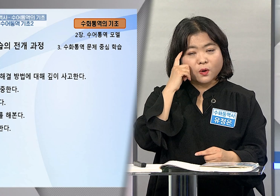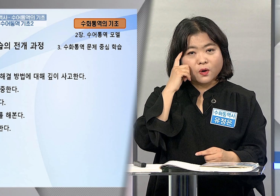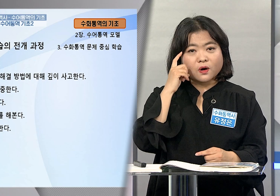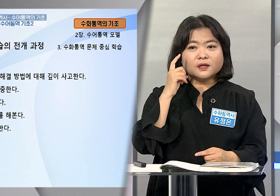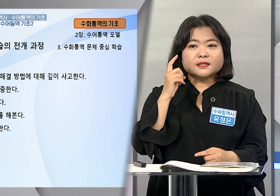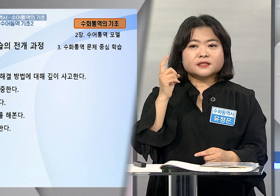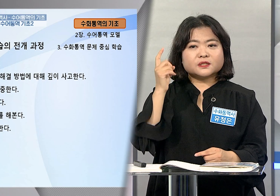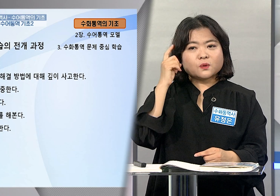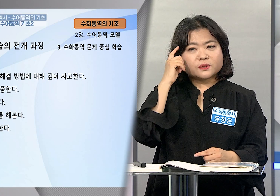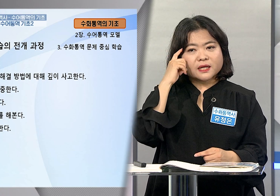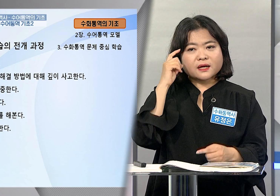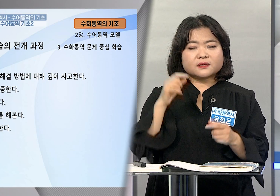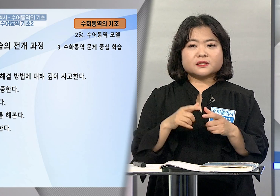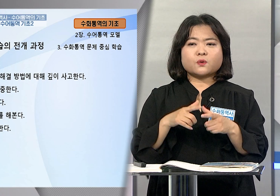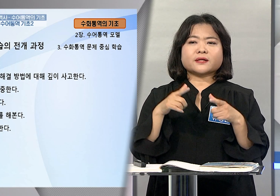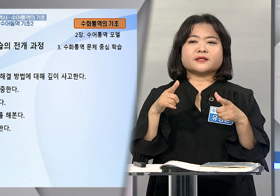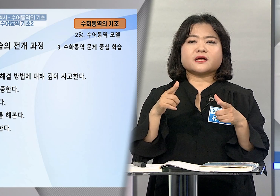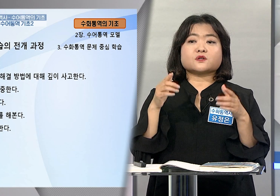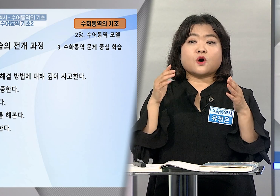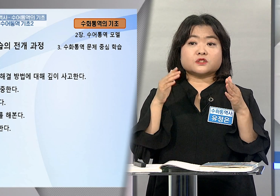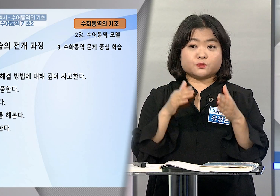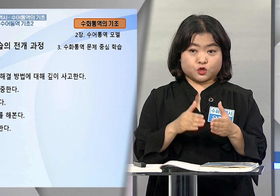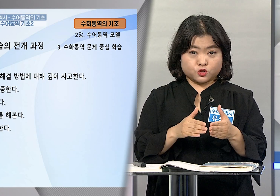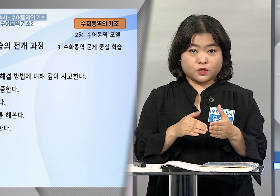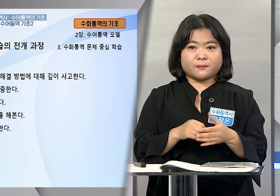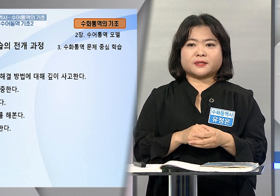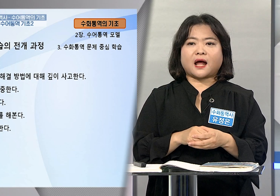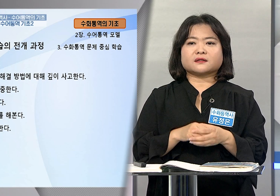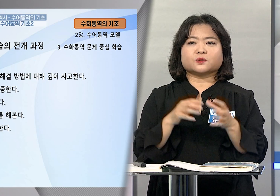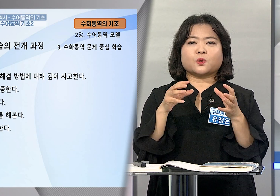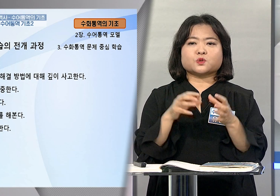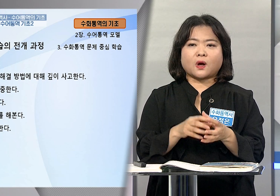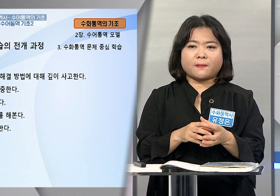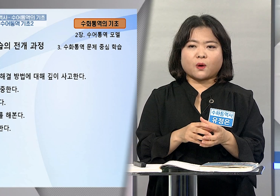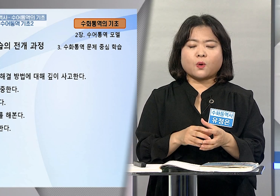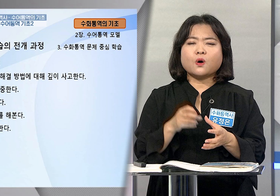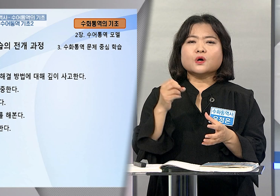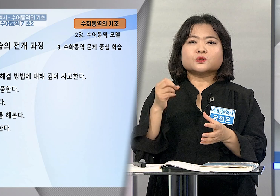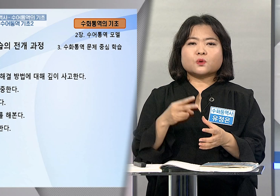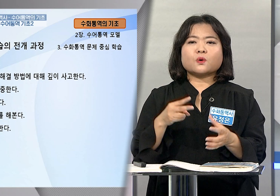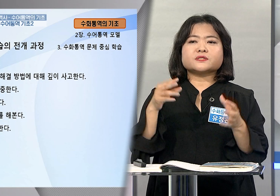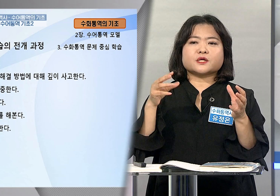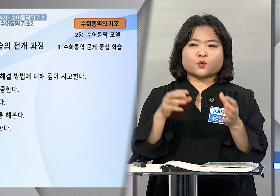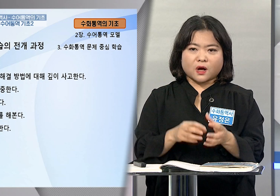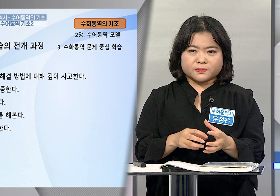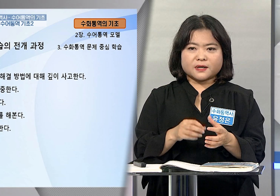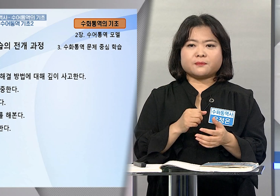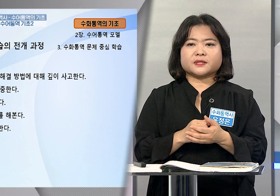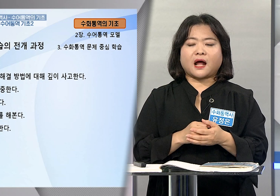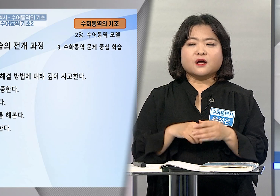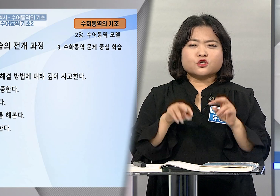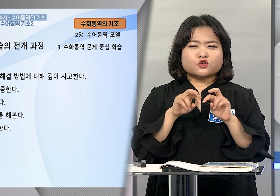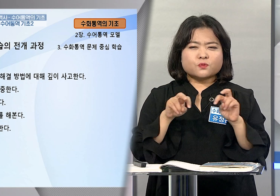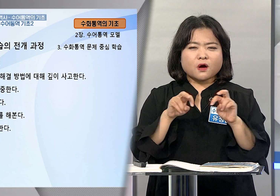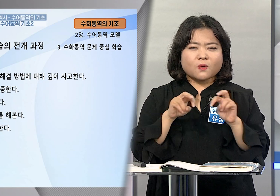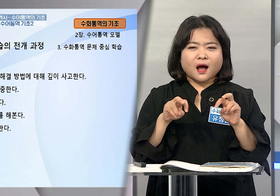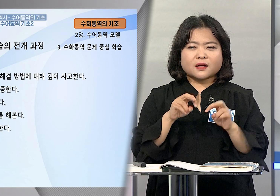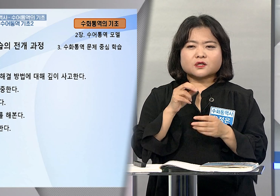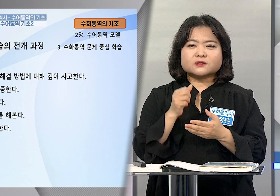하죠. 그리고 생각을 확대해서 집중합니다. 그리고 종합하고 또 재종합을 합니다. 규명과